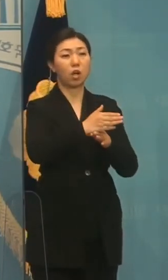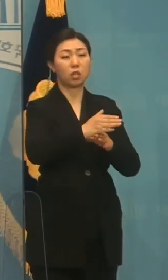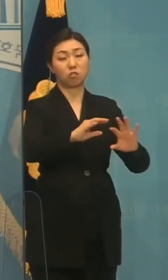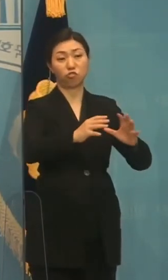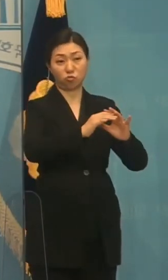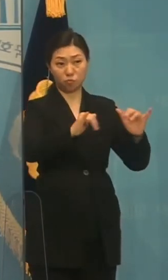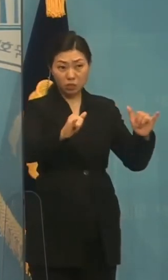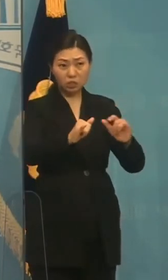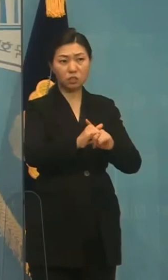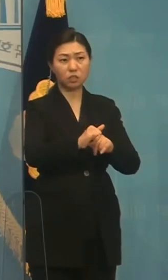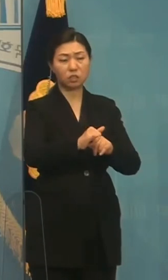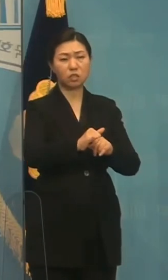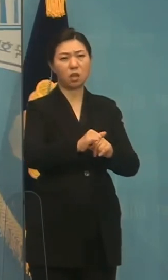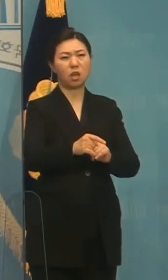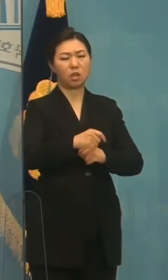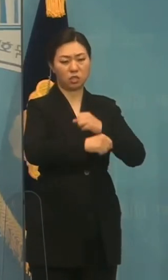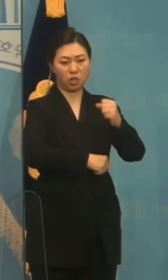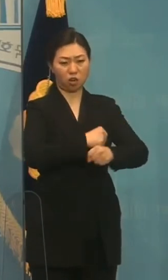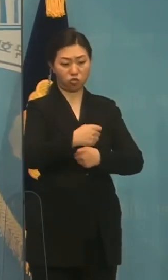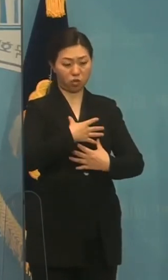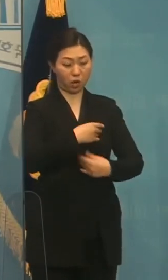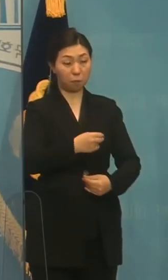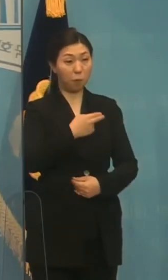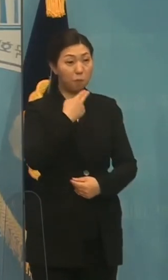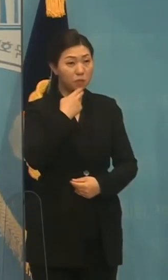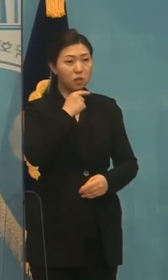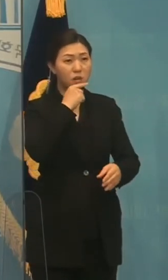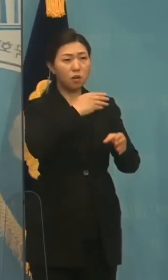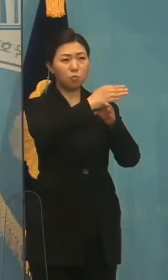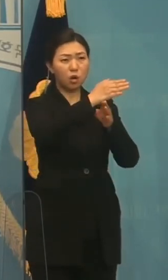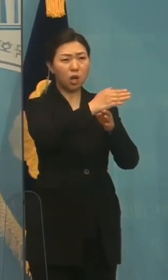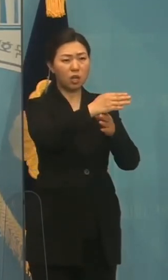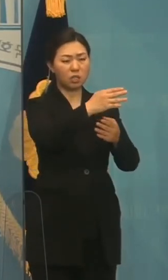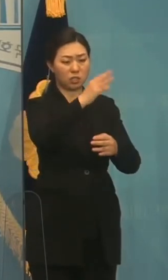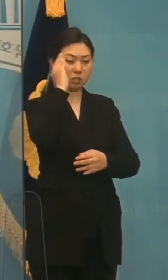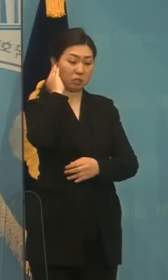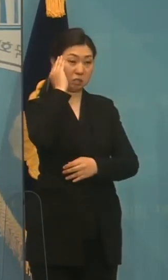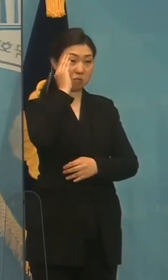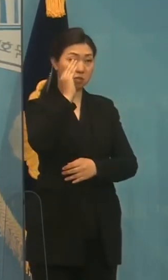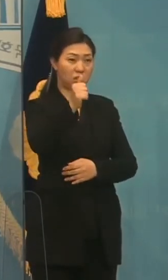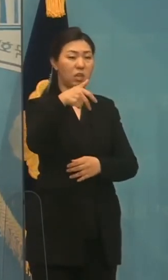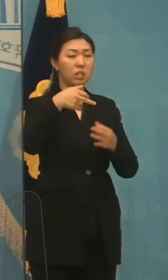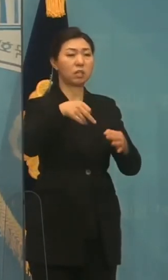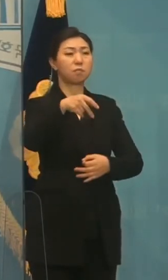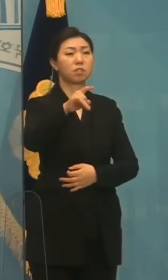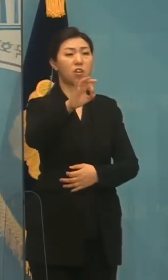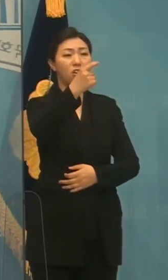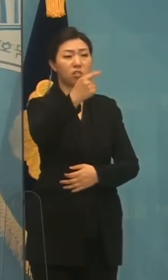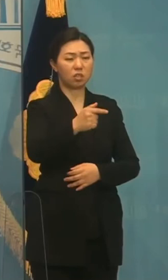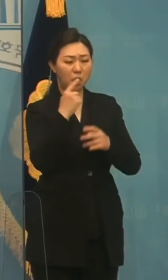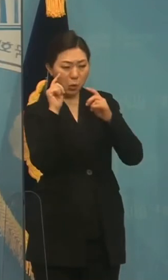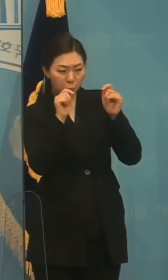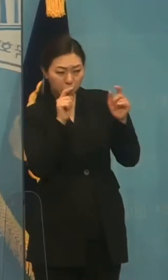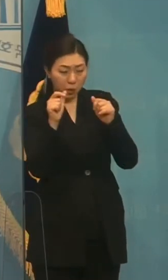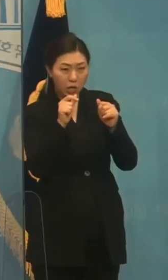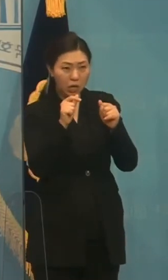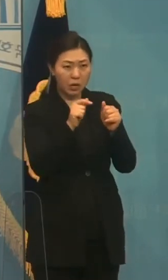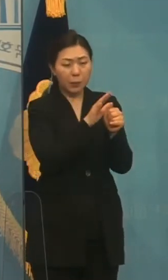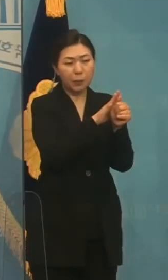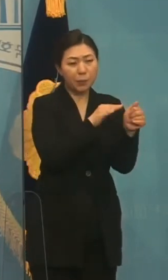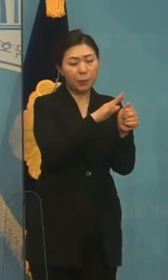아랑곳하지 않고 오로지 김정은 정권의 눈치 보기와 비위 맞추기에 집중되어 있다는